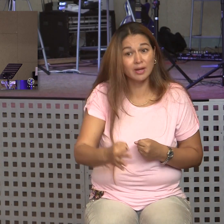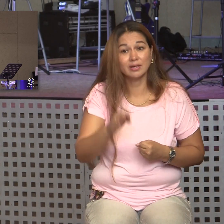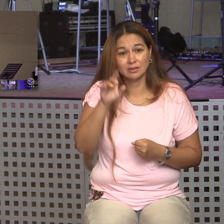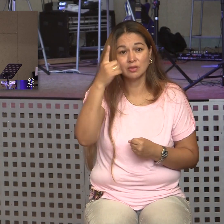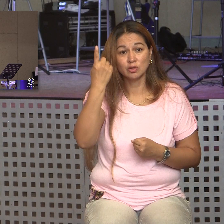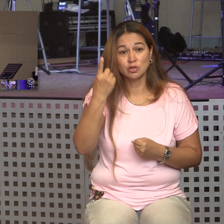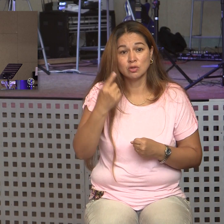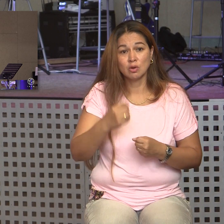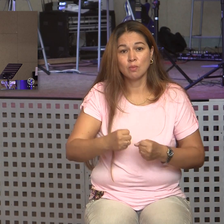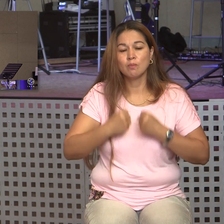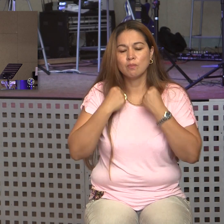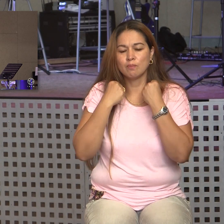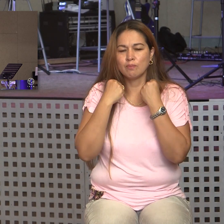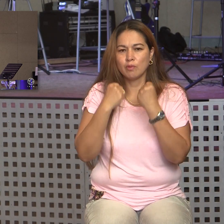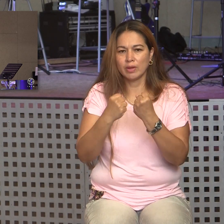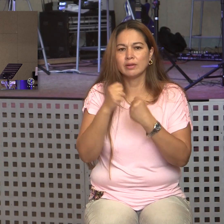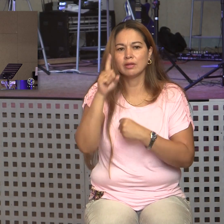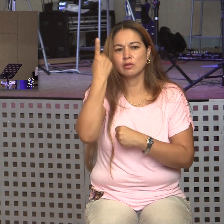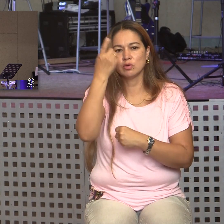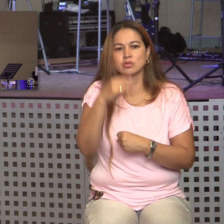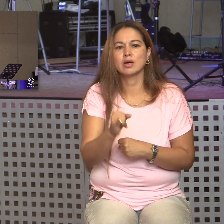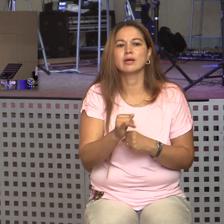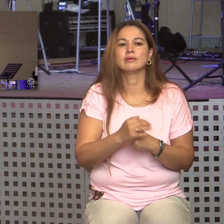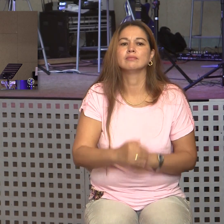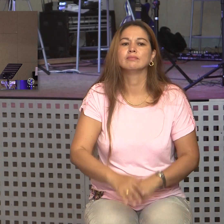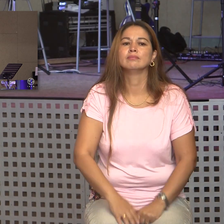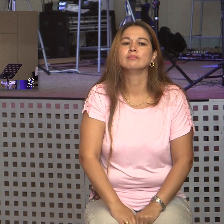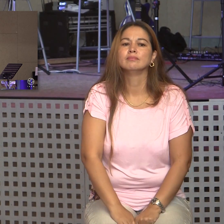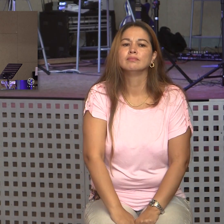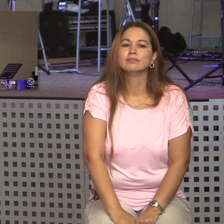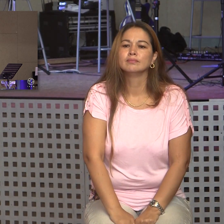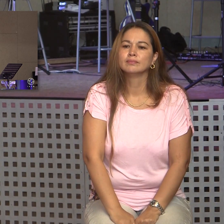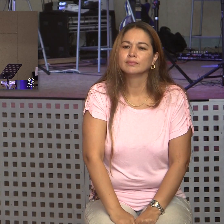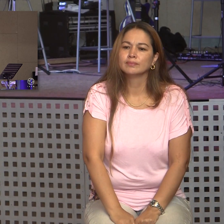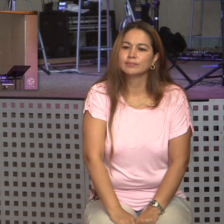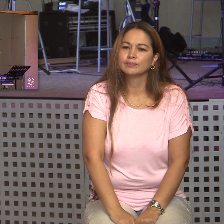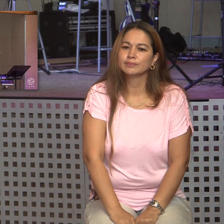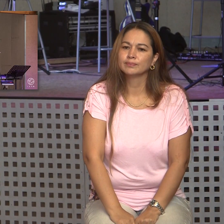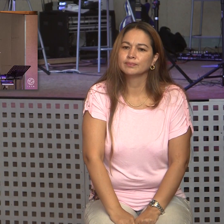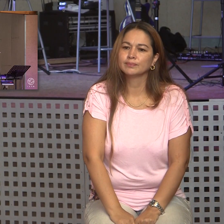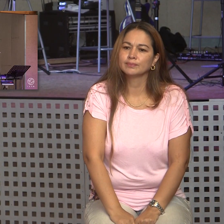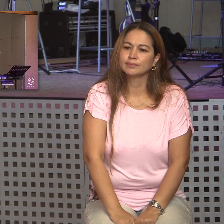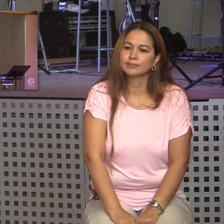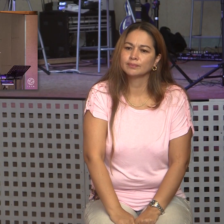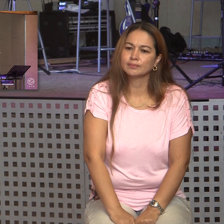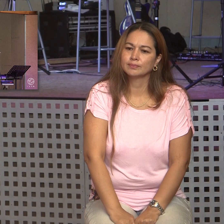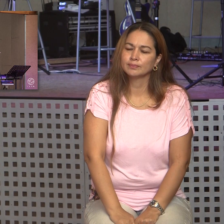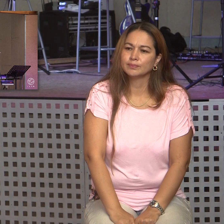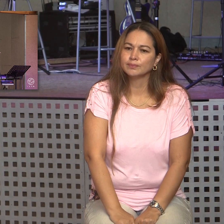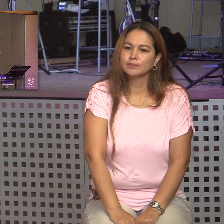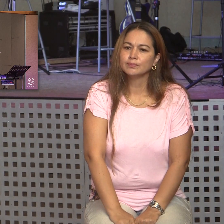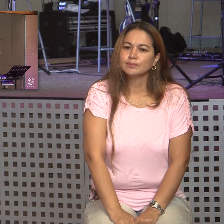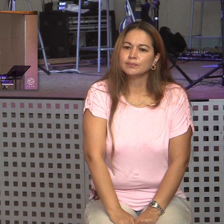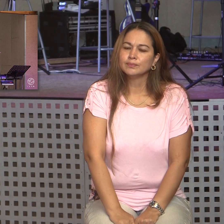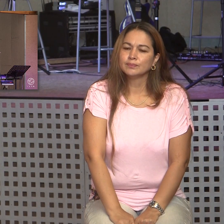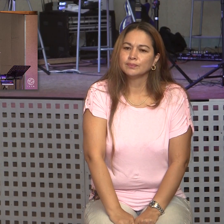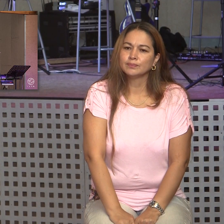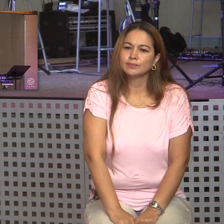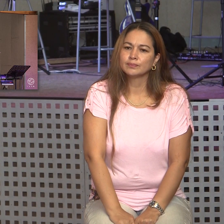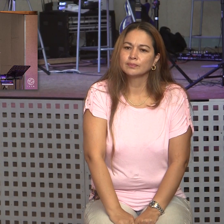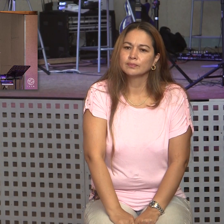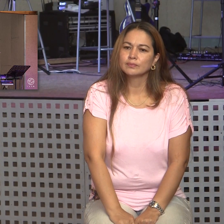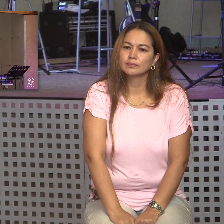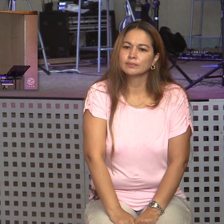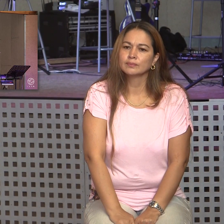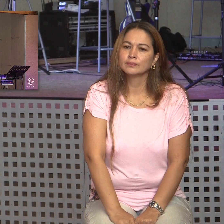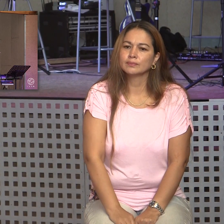Poder de Dios para salvación. ¿Qué le podría sacar a Pablo de la cárcel? Él podía haber orado, Señor,